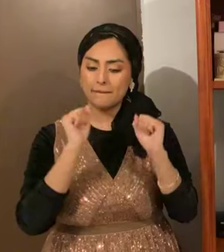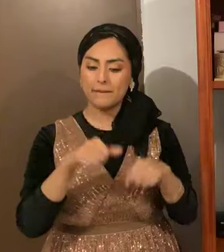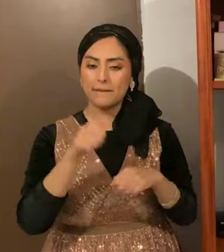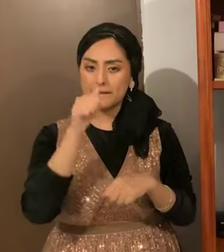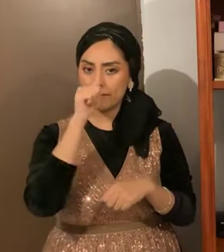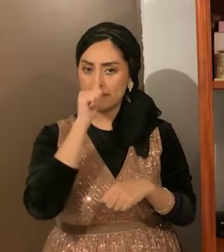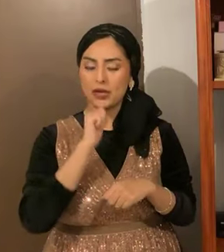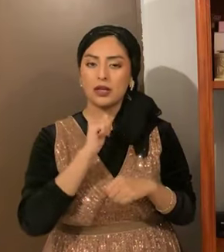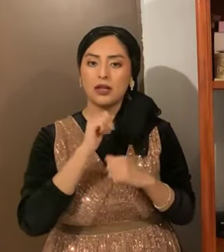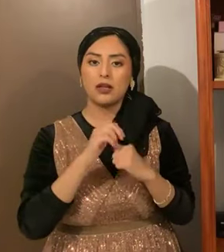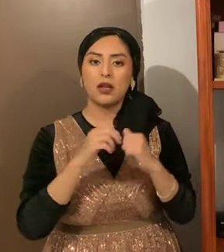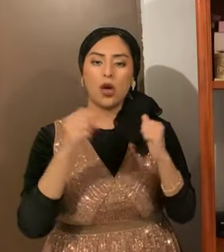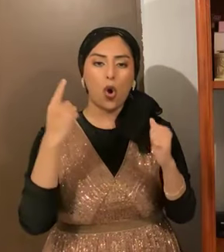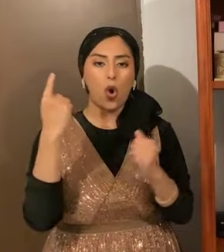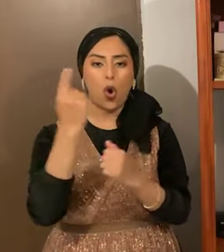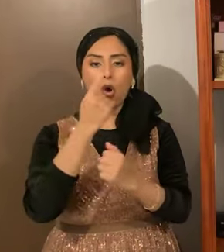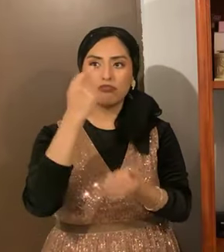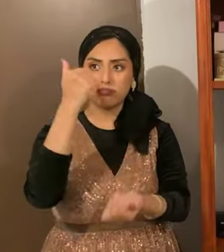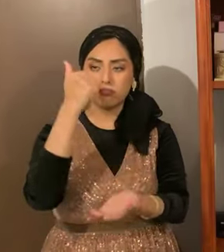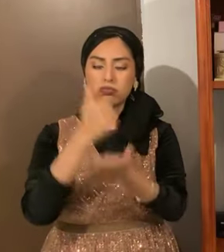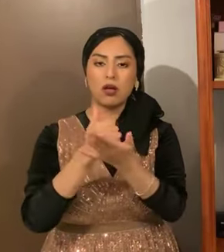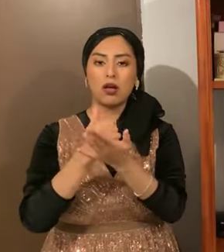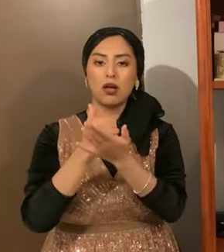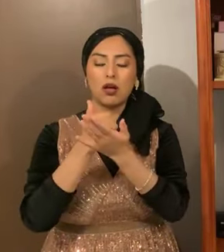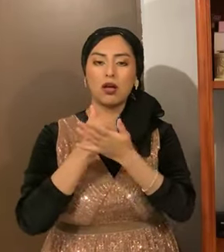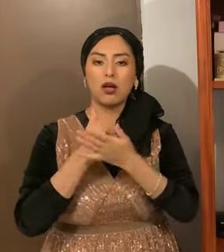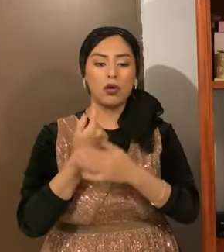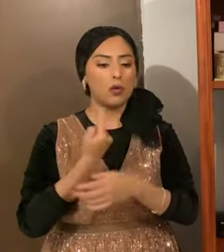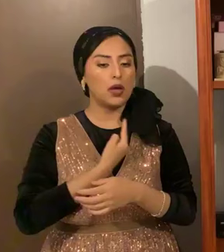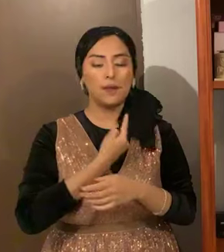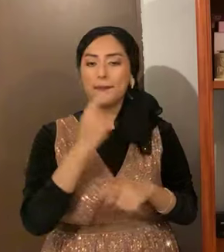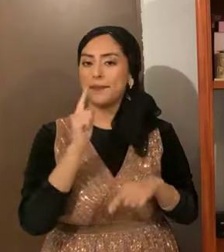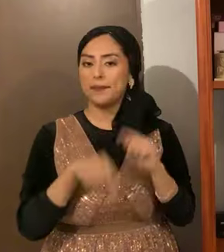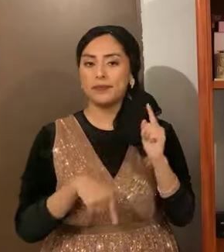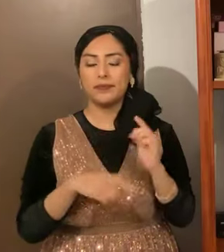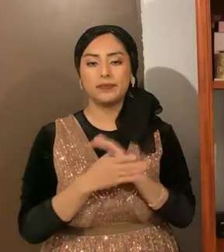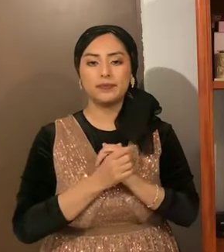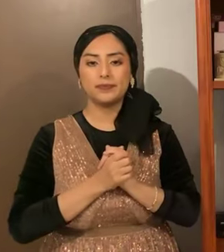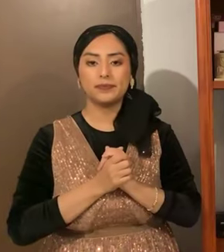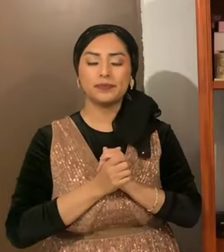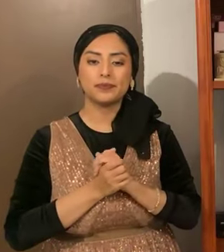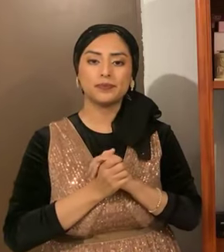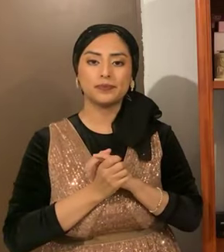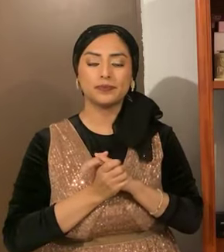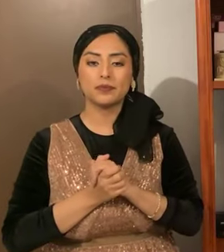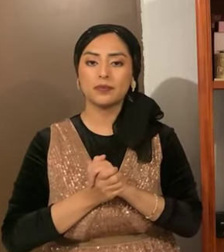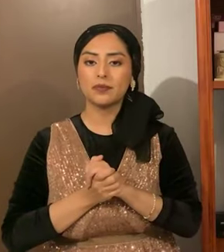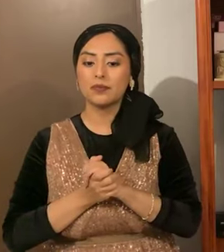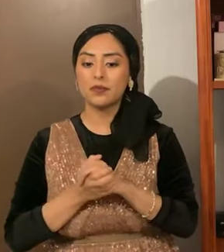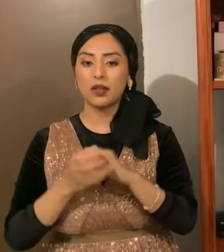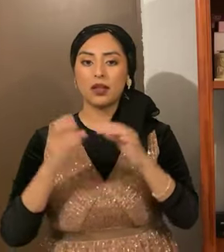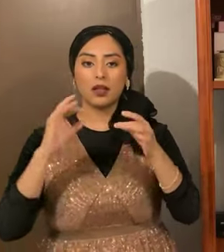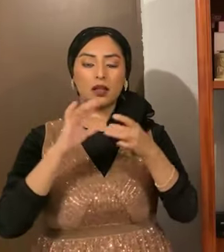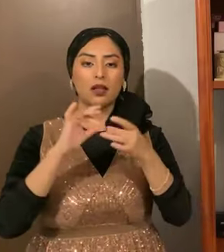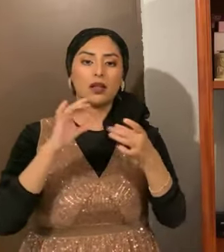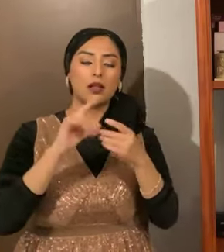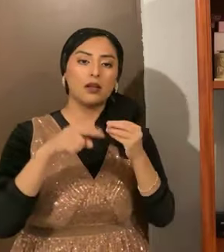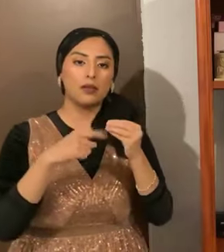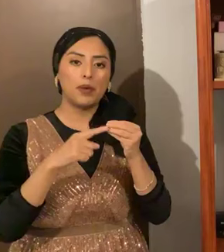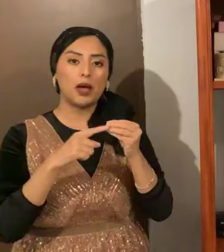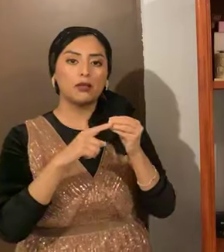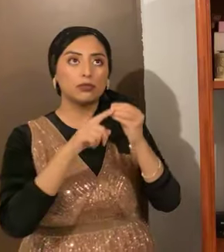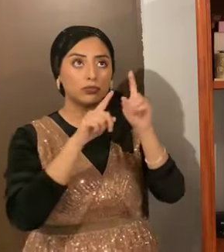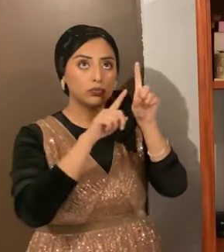Solamente con su ayuda, solos no podemos. Ahora, Esto nos habla de